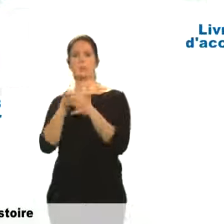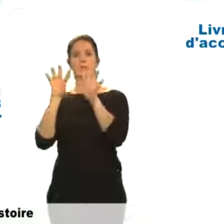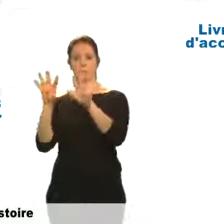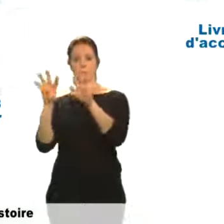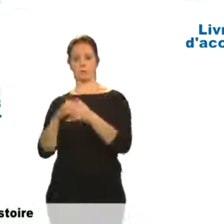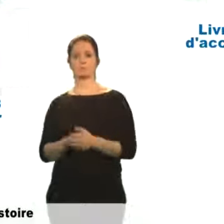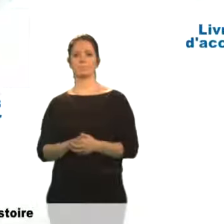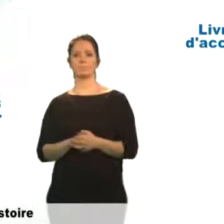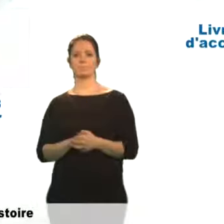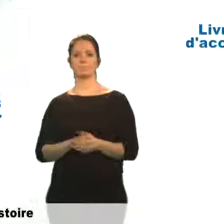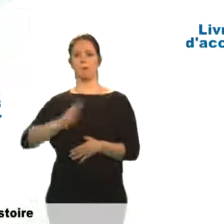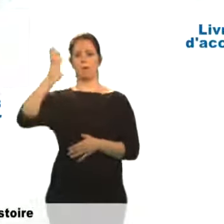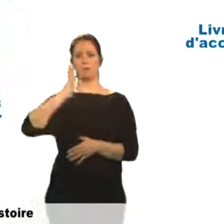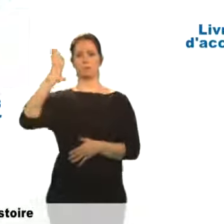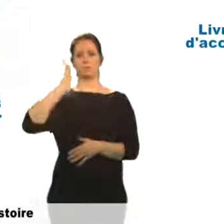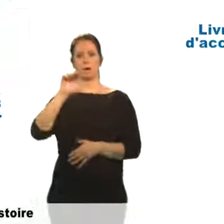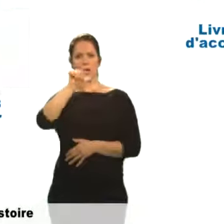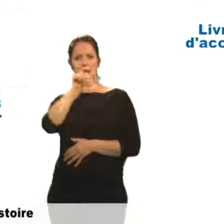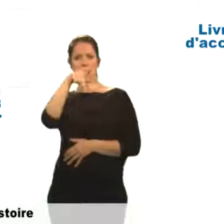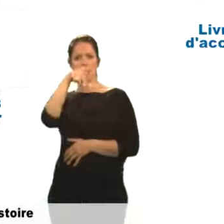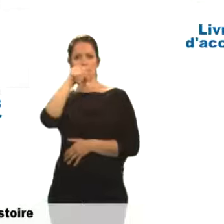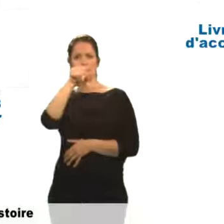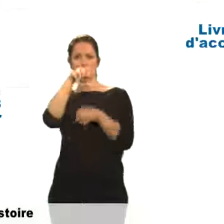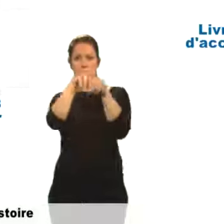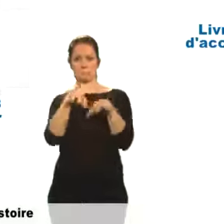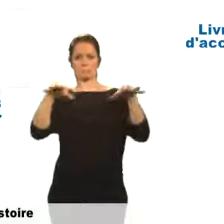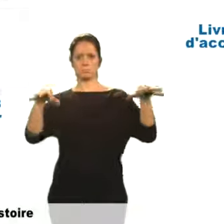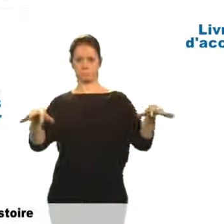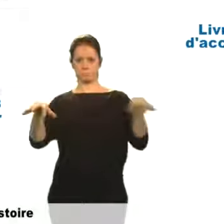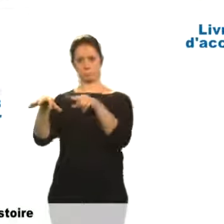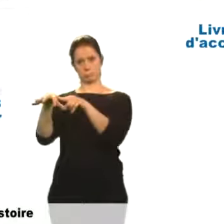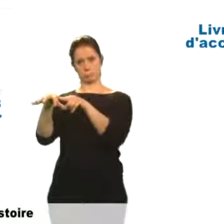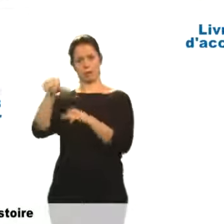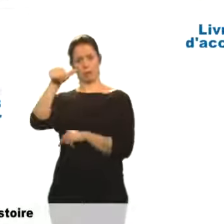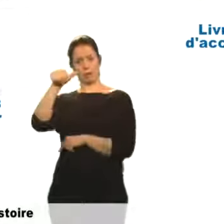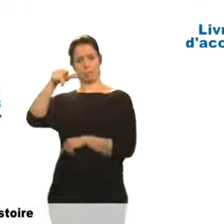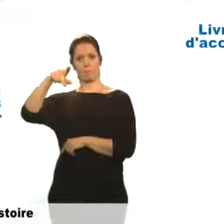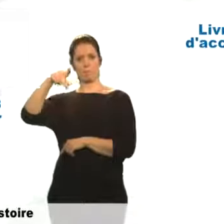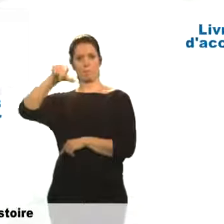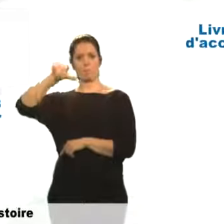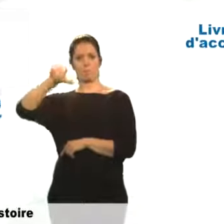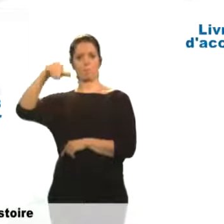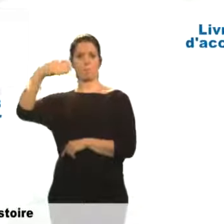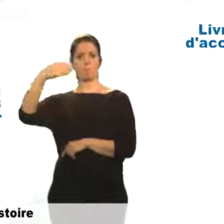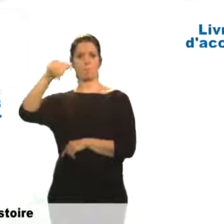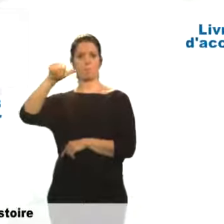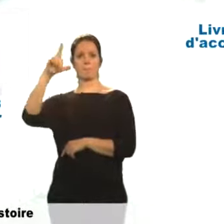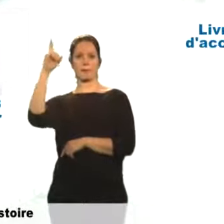APAMAD est issue de la scission de l'APA en 2 associations, APAMAD et APALIB,